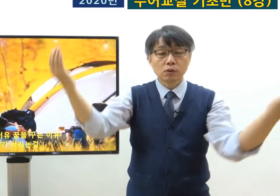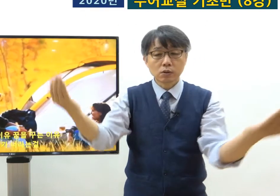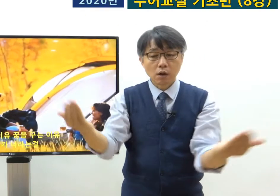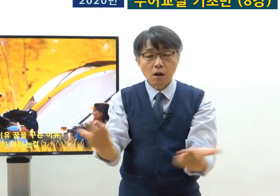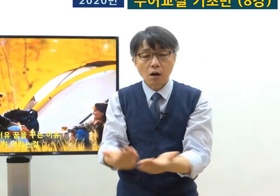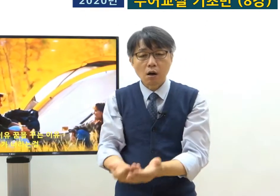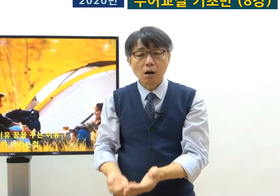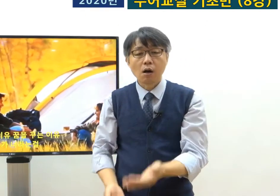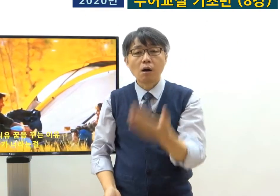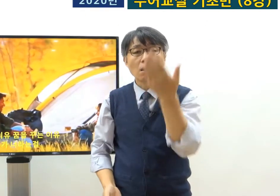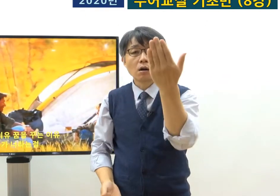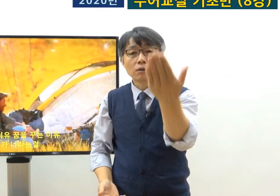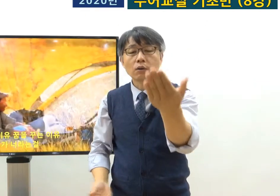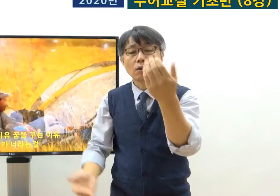모두가